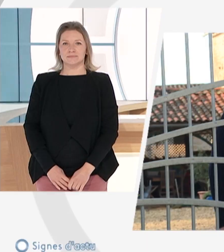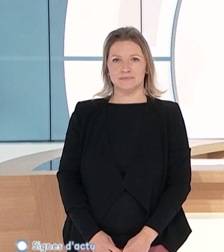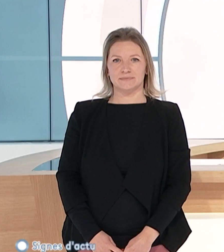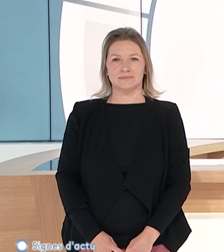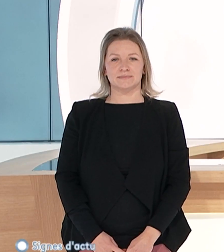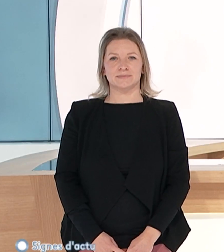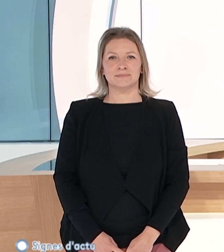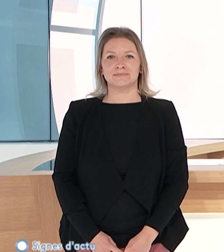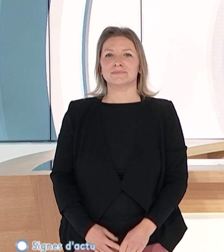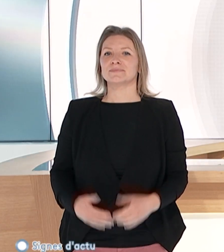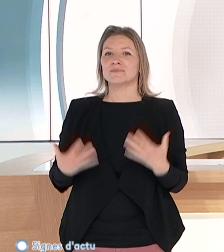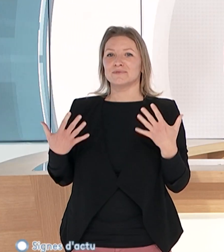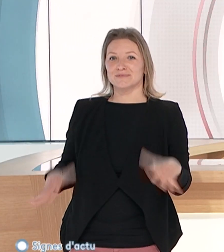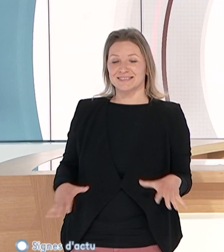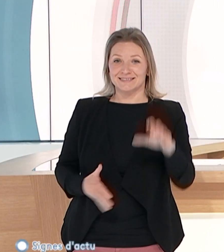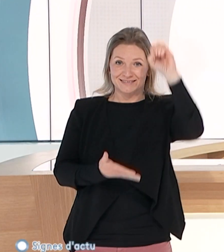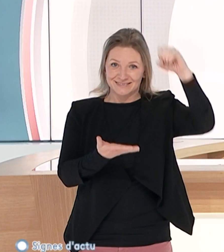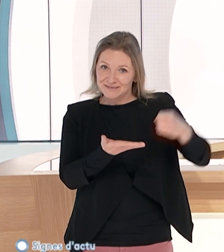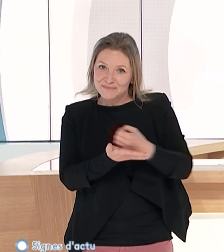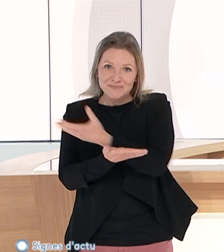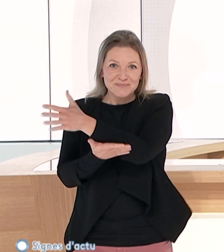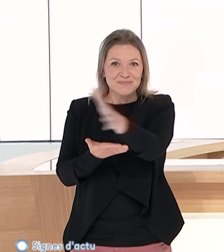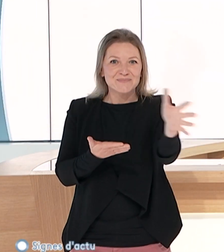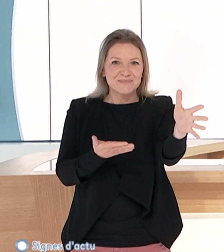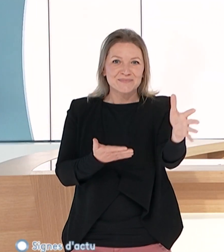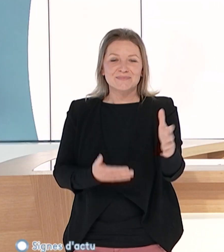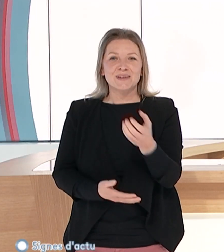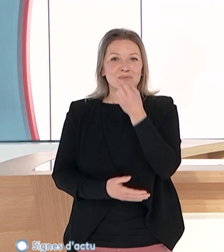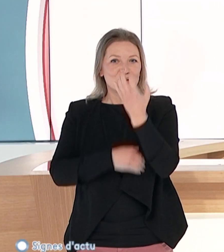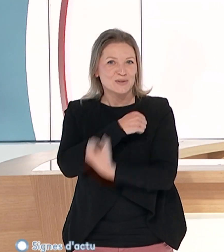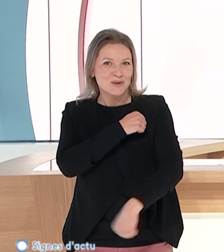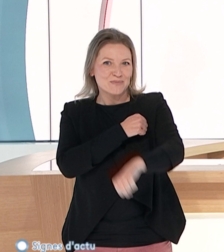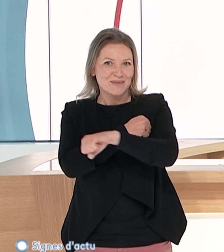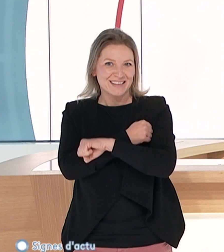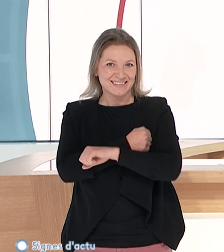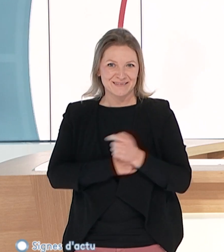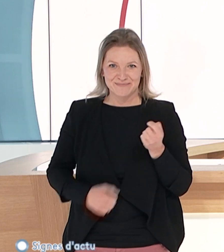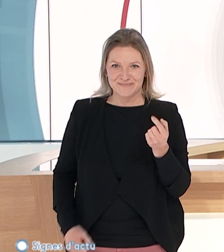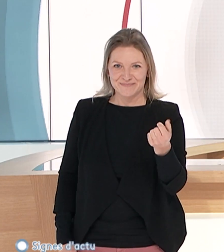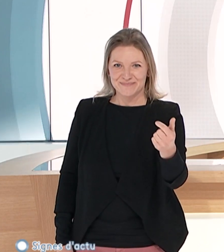C'est la fin de Signe d'Actu. Très belle semaine à toutes et à tous.